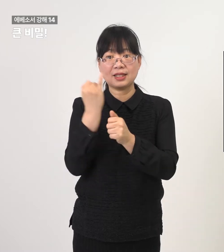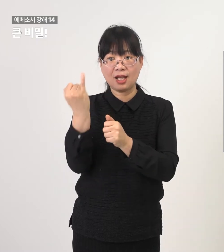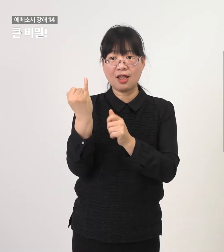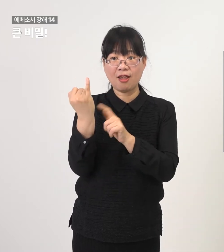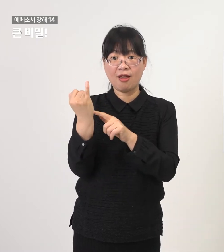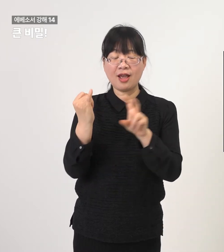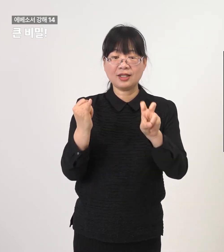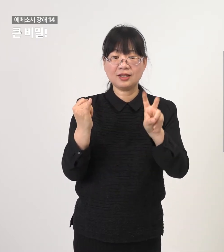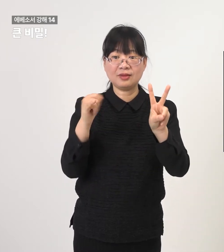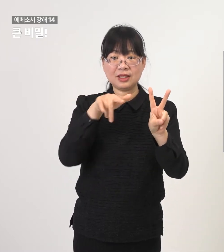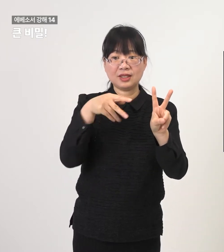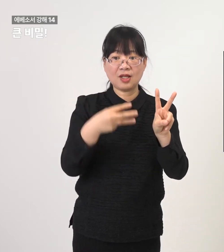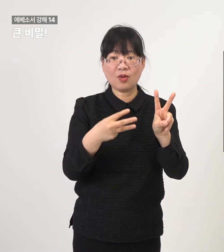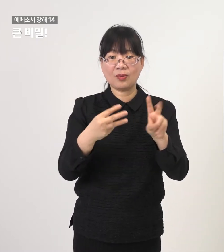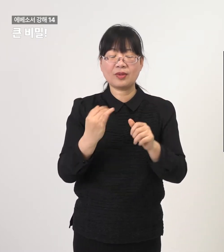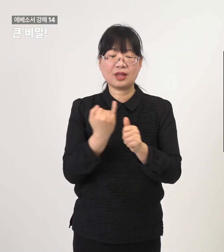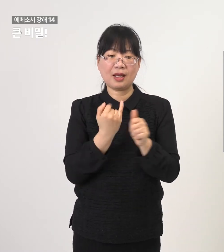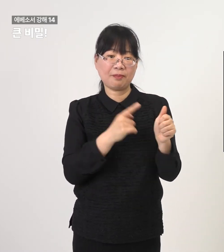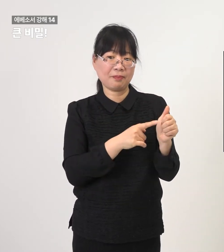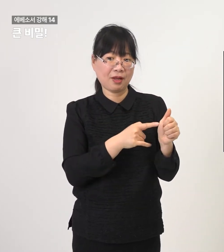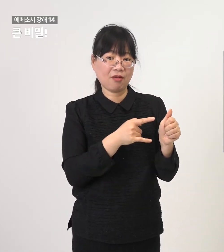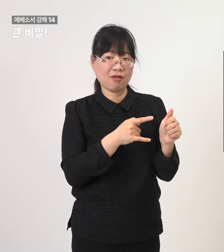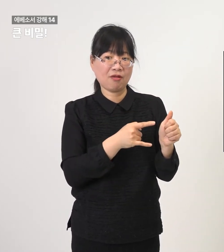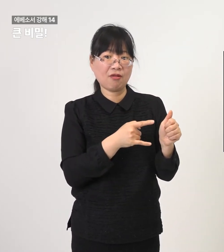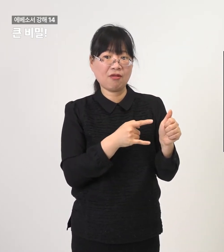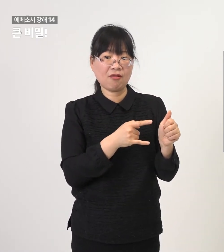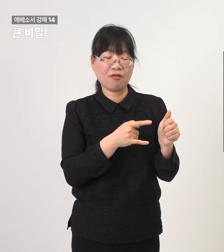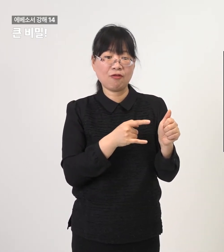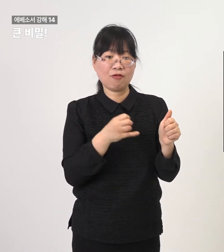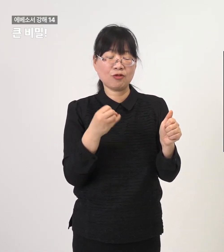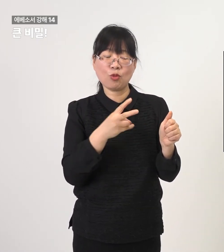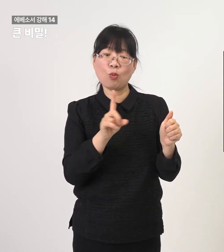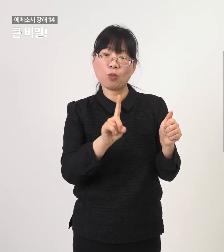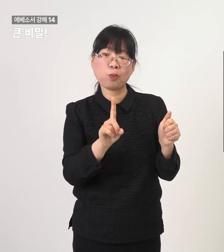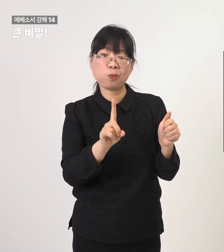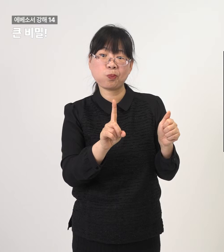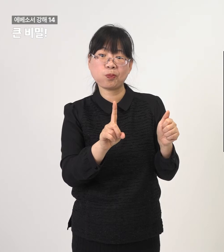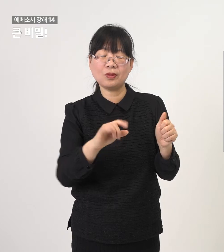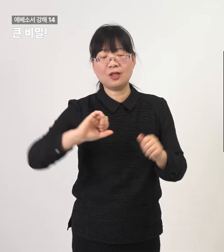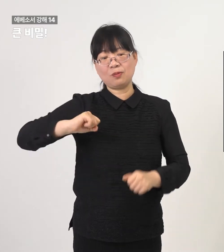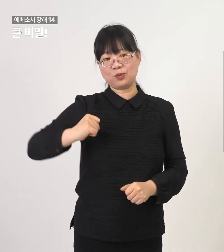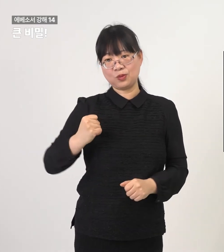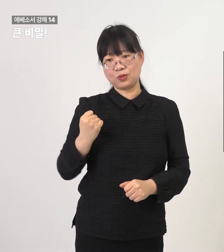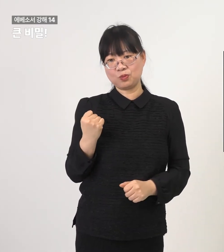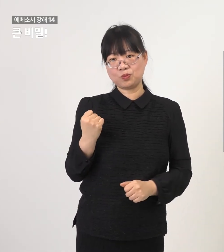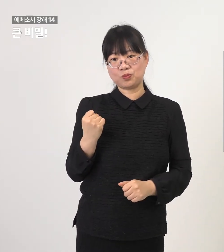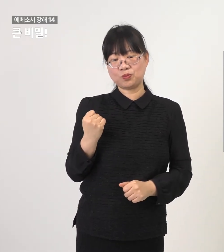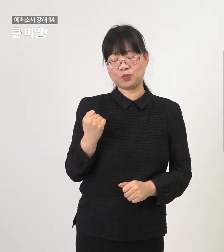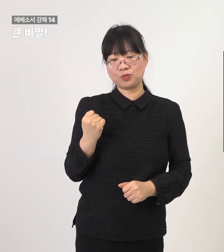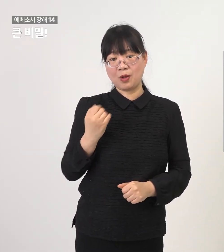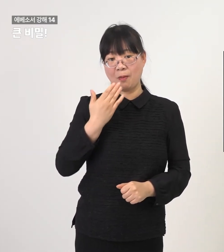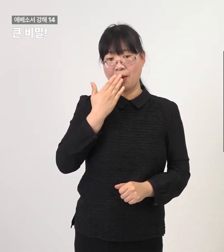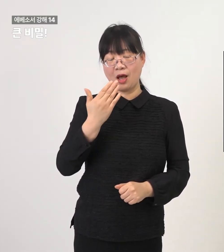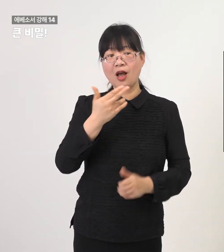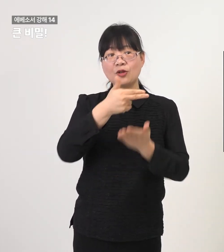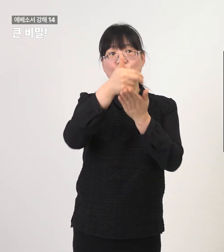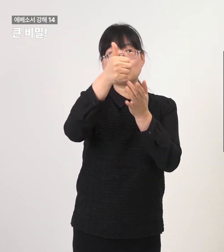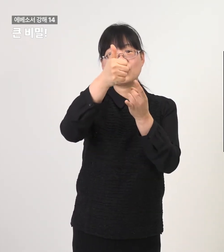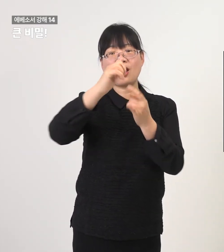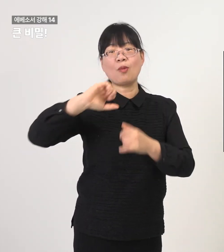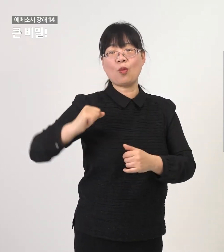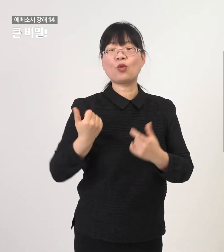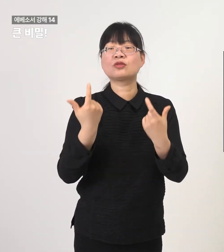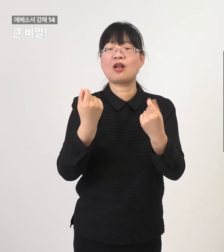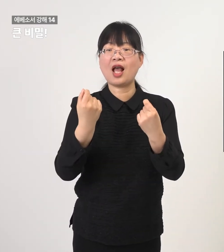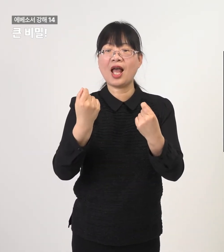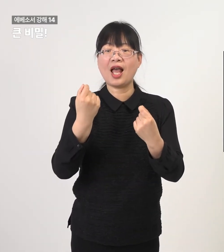아내들이여, 22절입니다. 남편에게 또 뭐 하기를? 복종하기를 주께 하듯